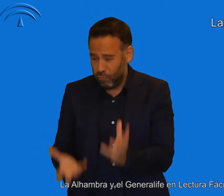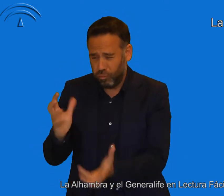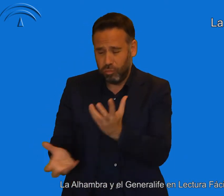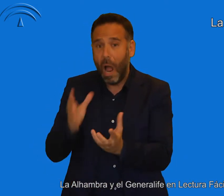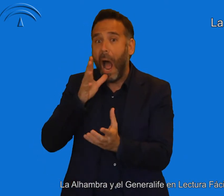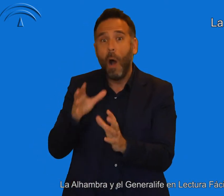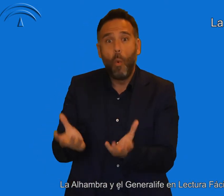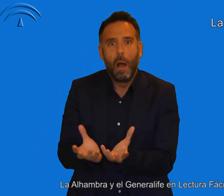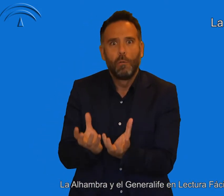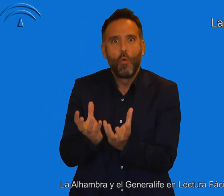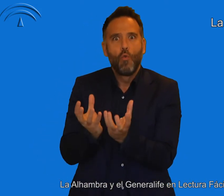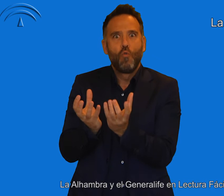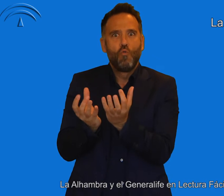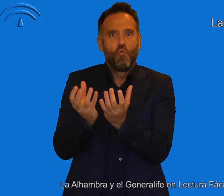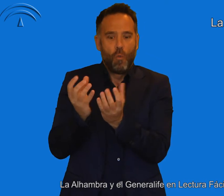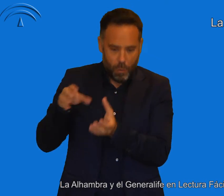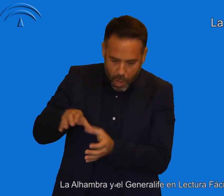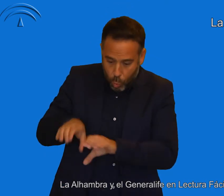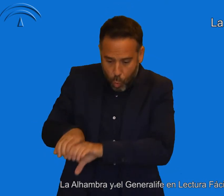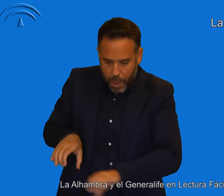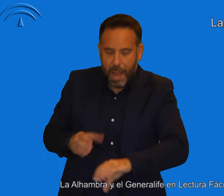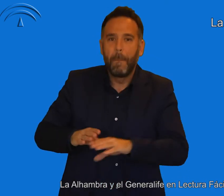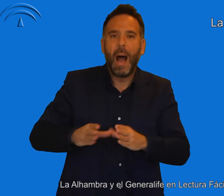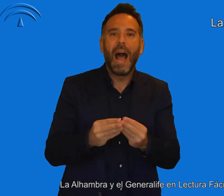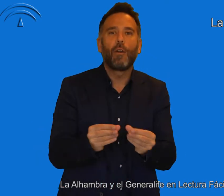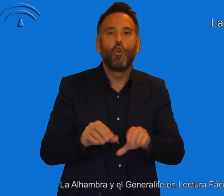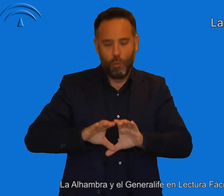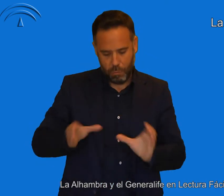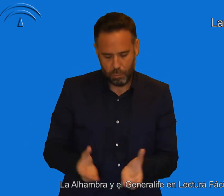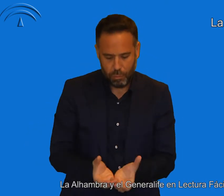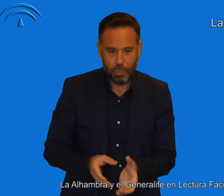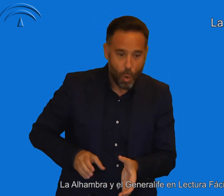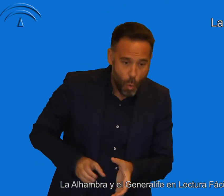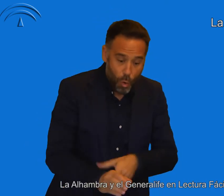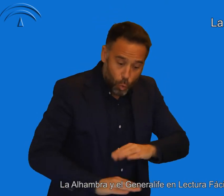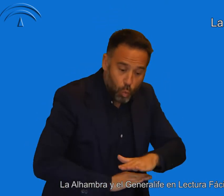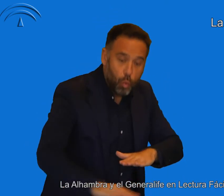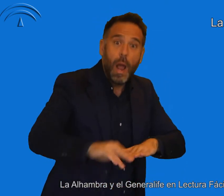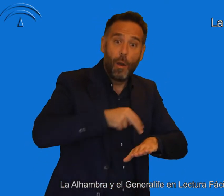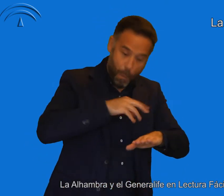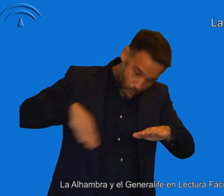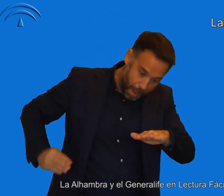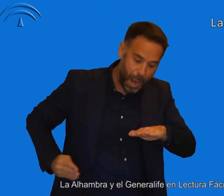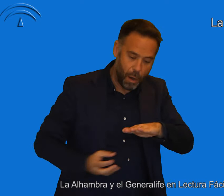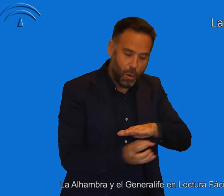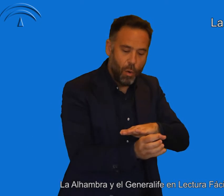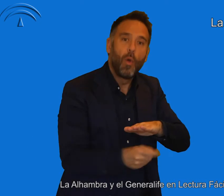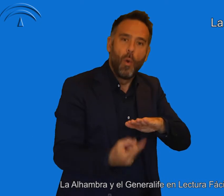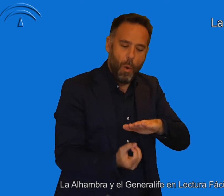barro, y éstas pasaban debajo del suelo de mármol para calentarlo. Después echaban el agua en un